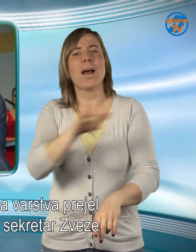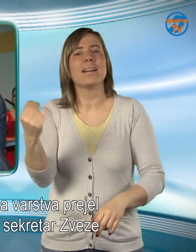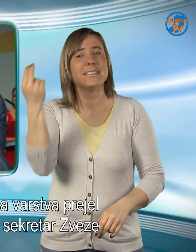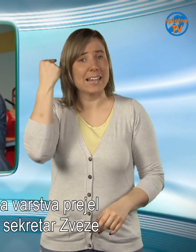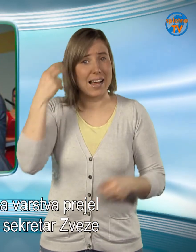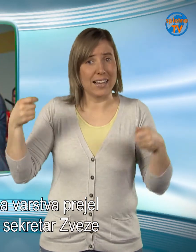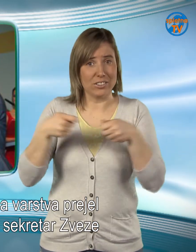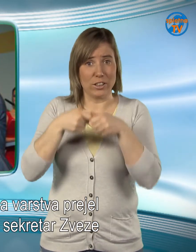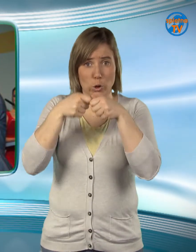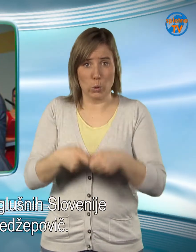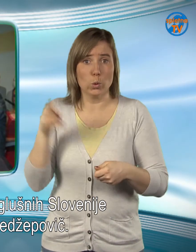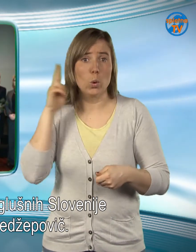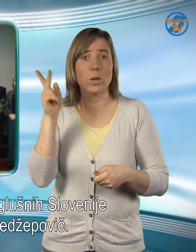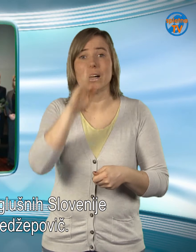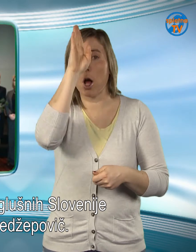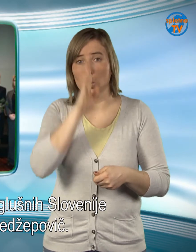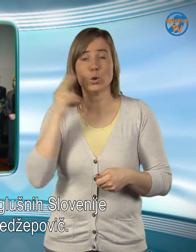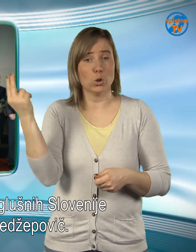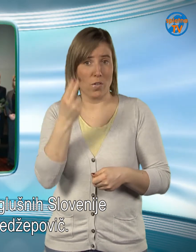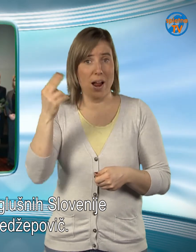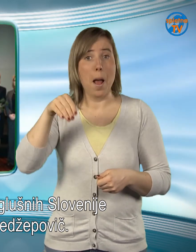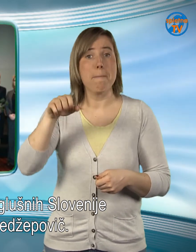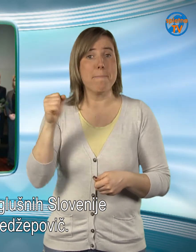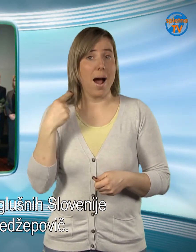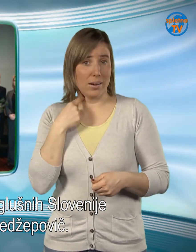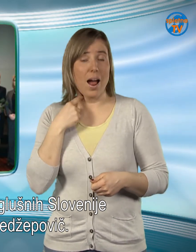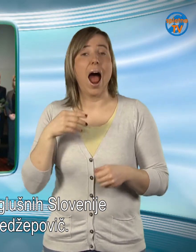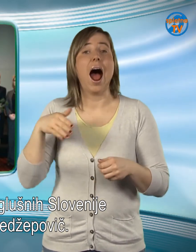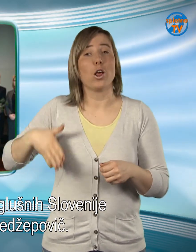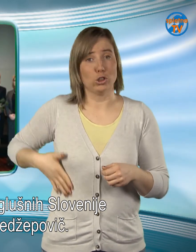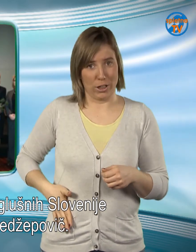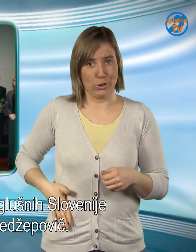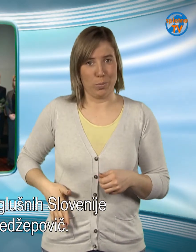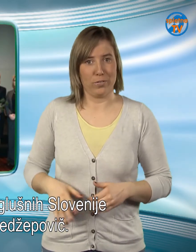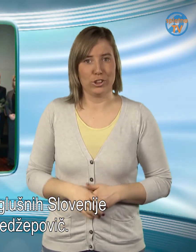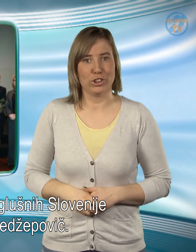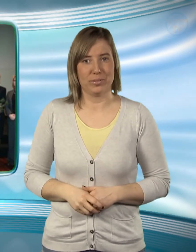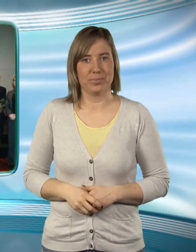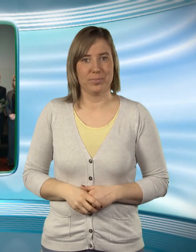dolgoletni sekretar Zveze društev gluhih in naglušnih Slovenije magister Aljoša Redžepovič.